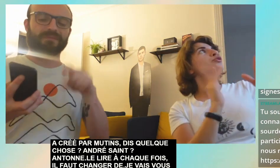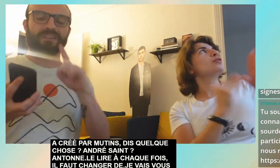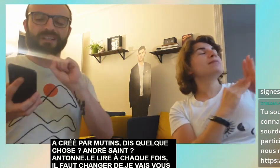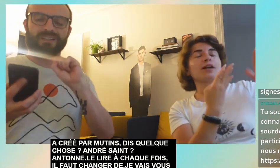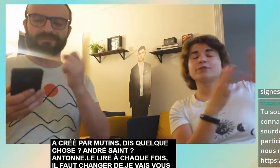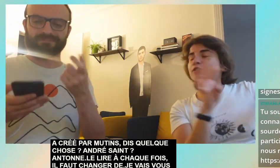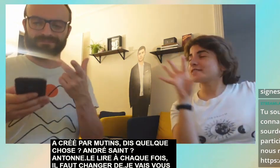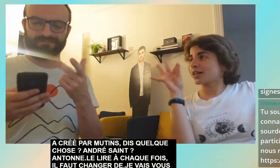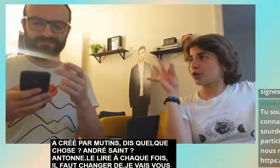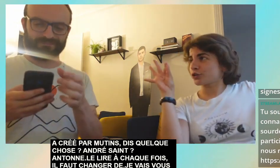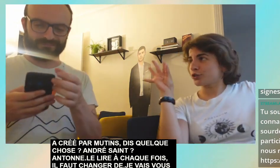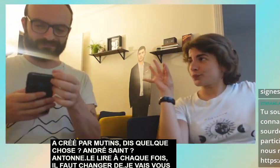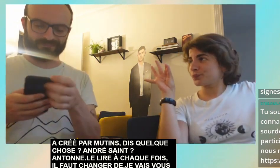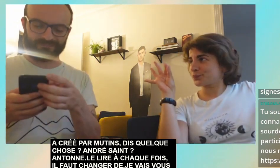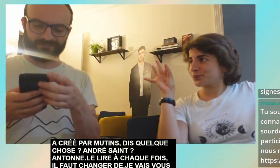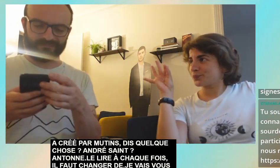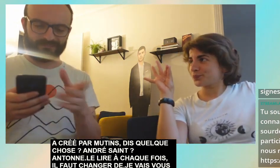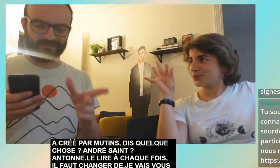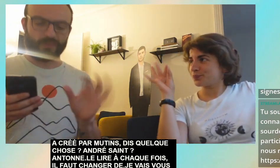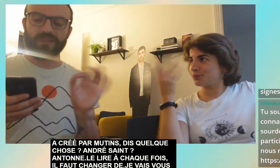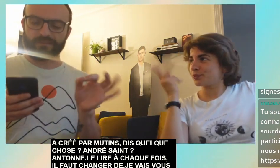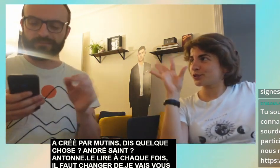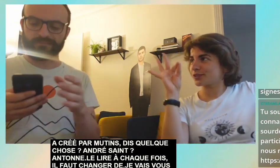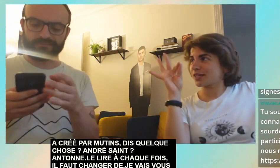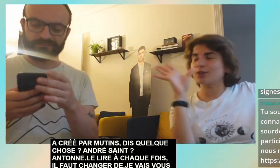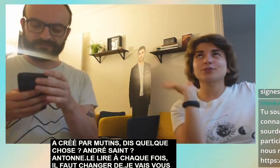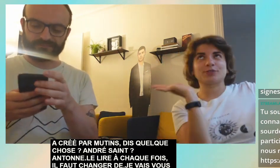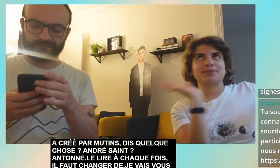que 1950. Plus que 50.